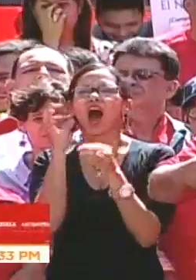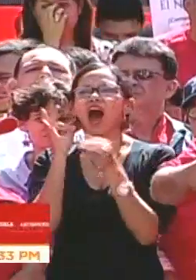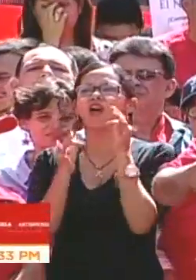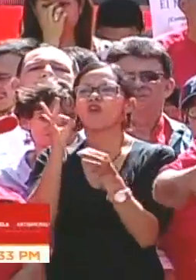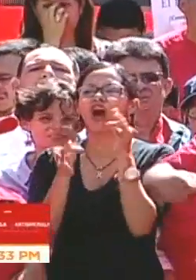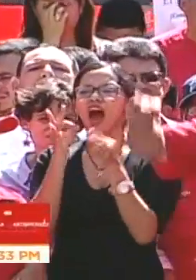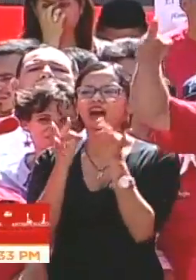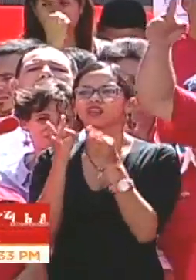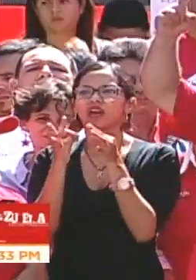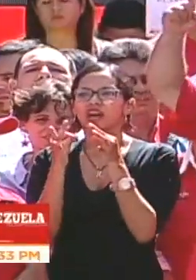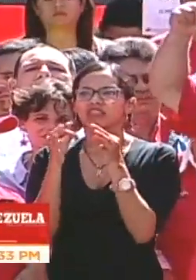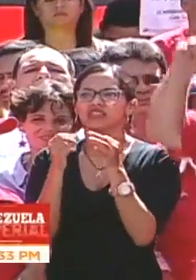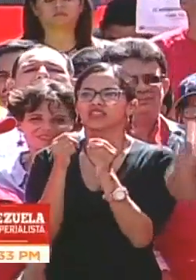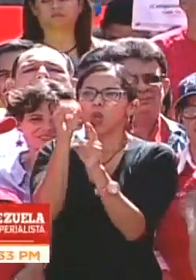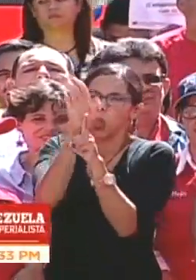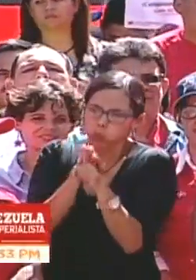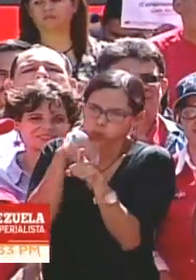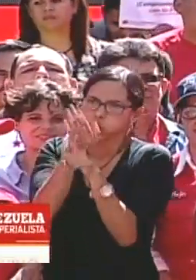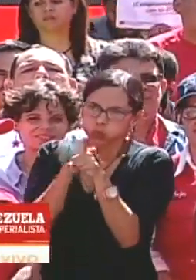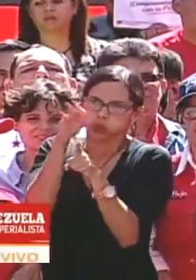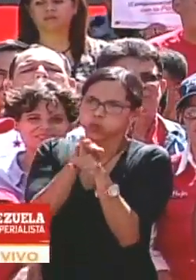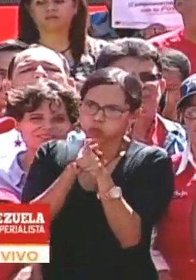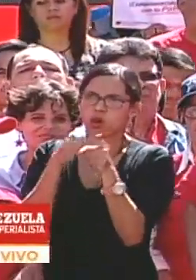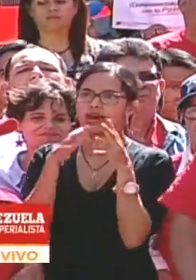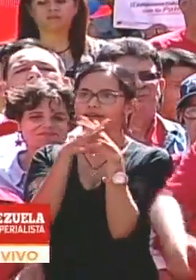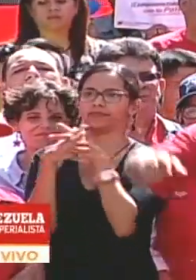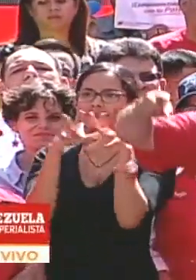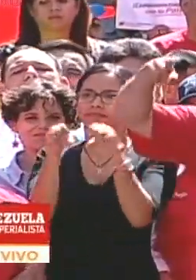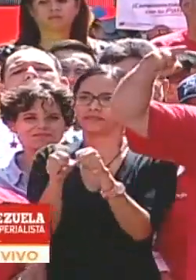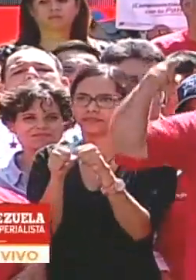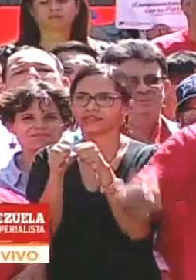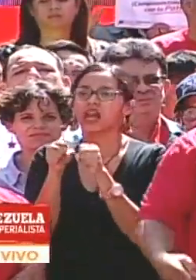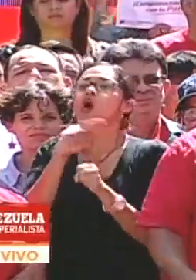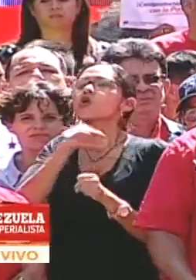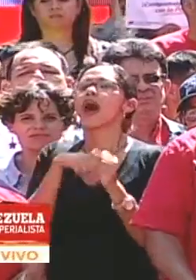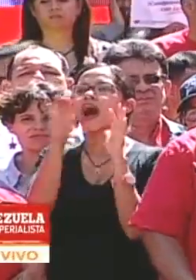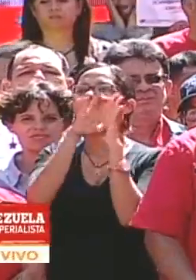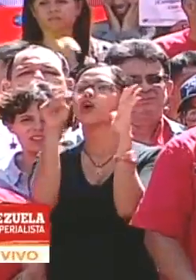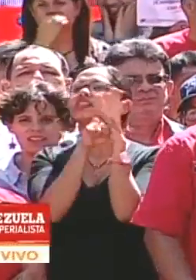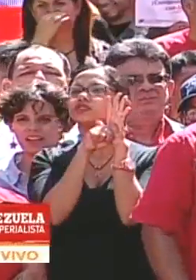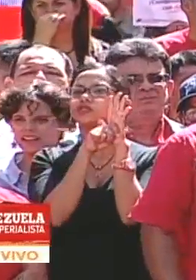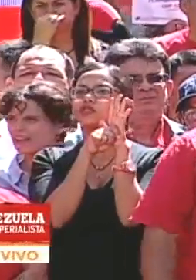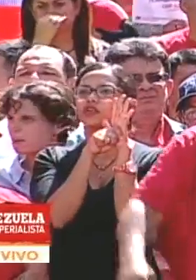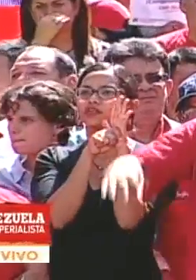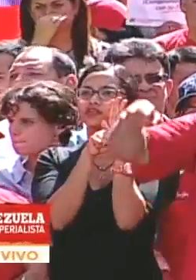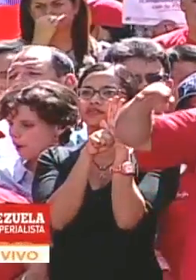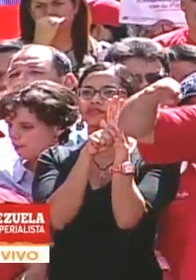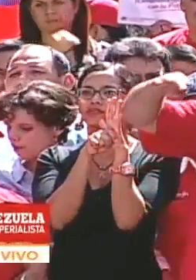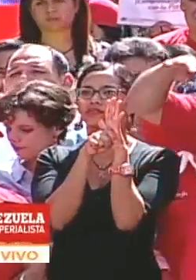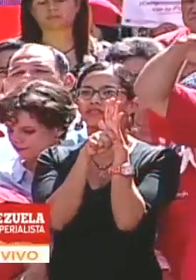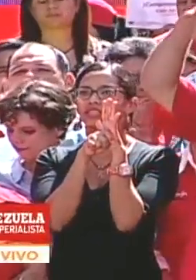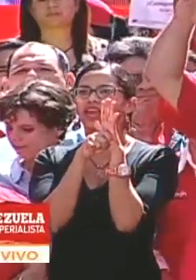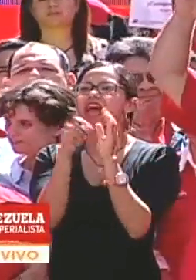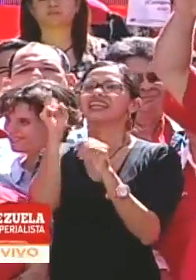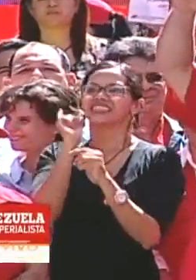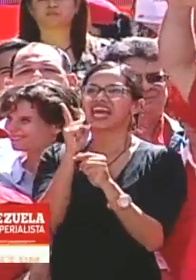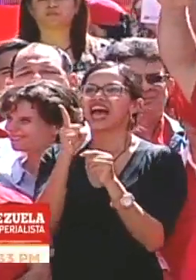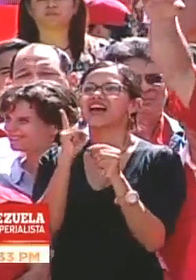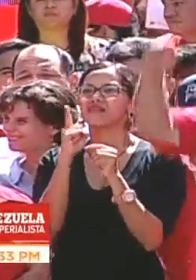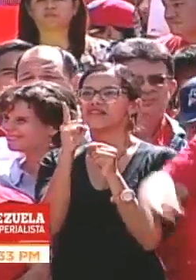expertos abogados arrastrados al imperialismo. Nuestra constitución debe